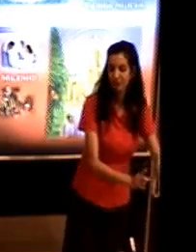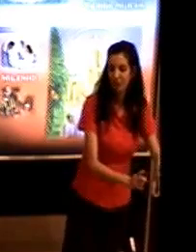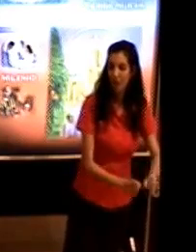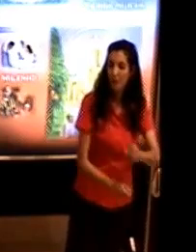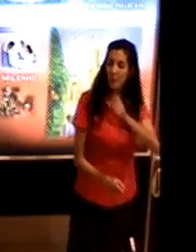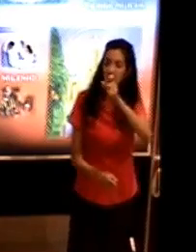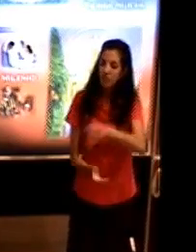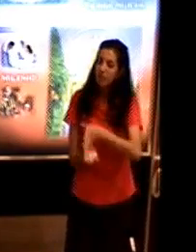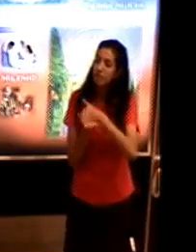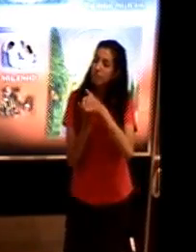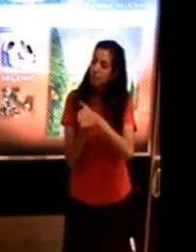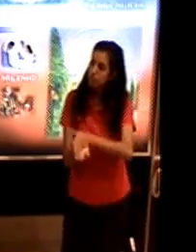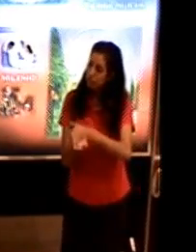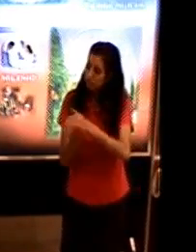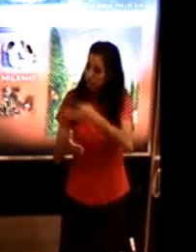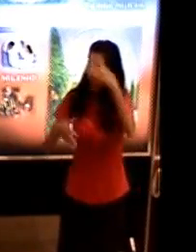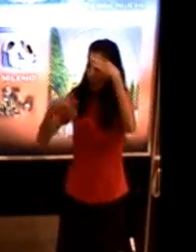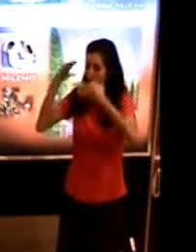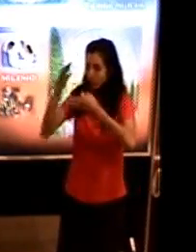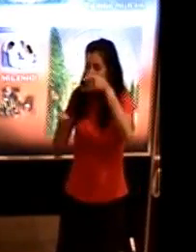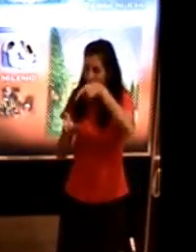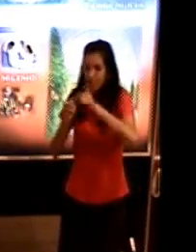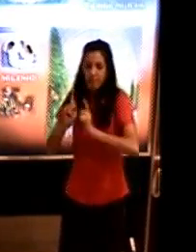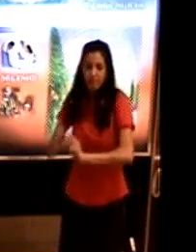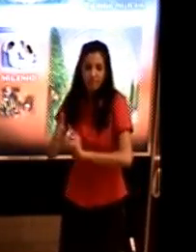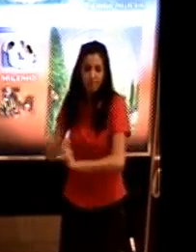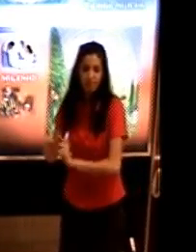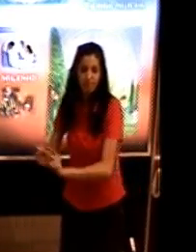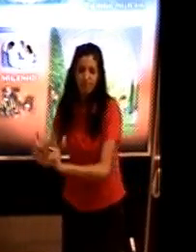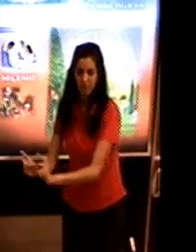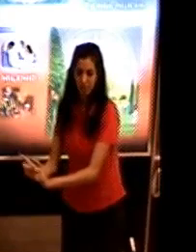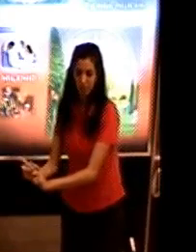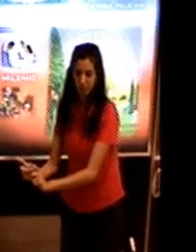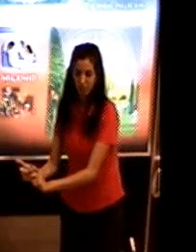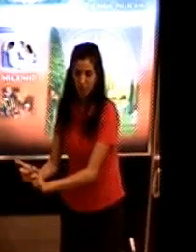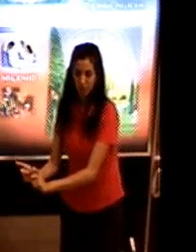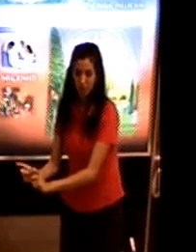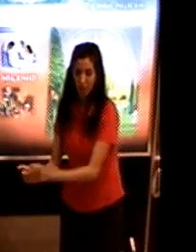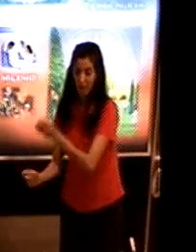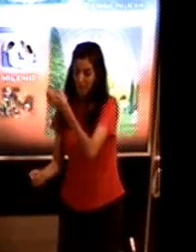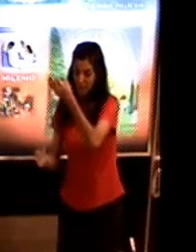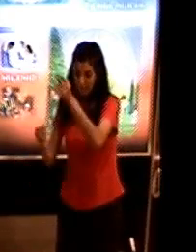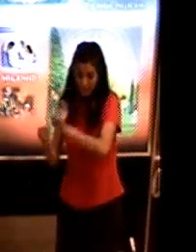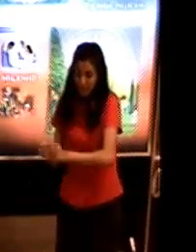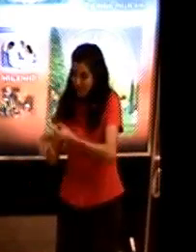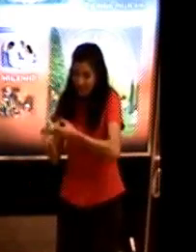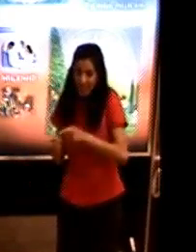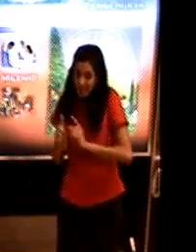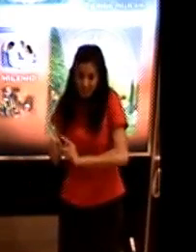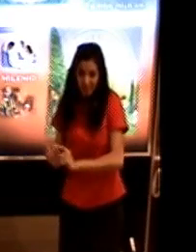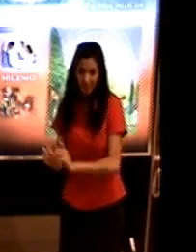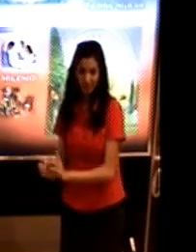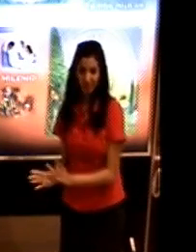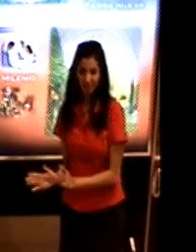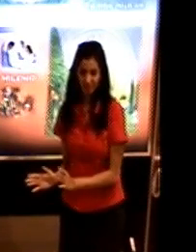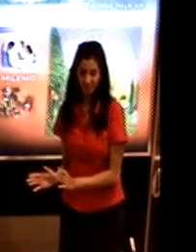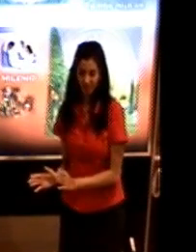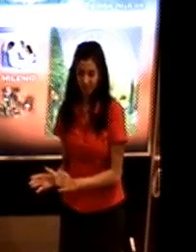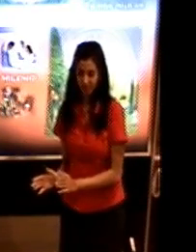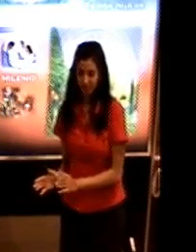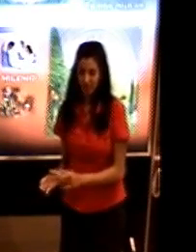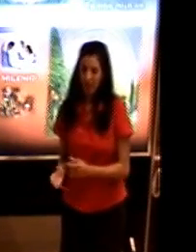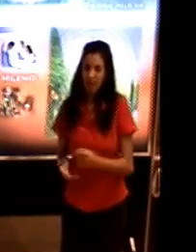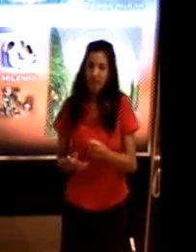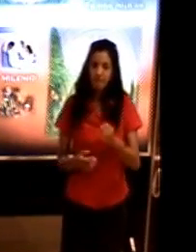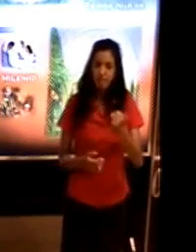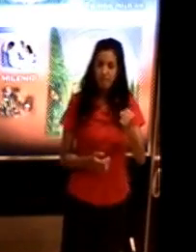que es justo, practique la justicia todavía. Y el que es santo, santifíquese todavía. Es el